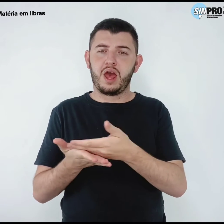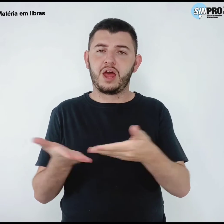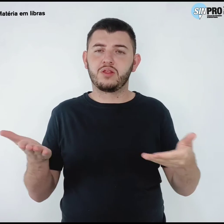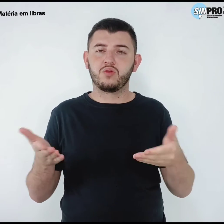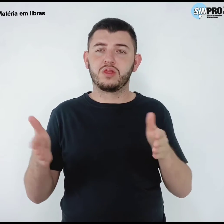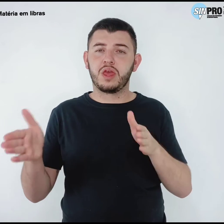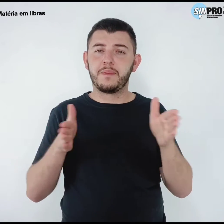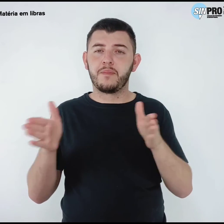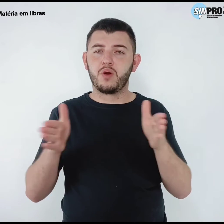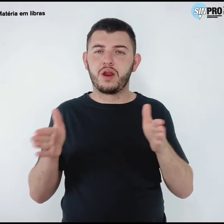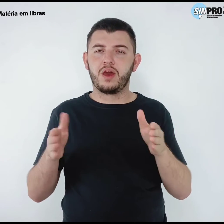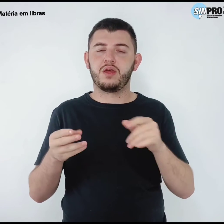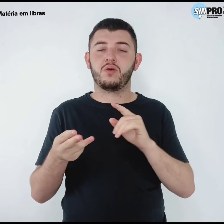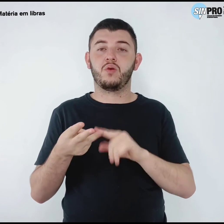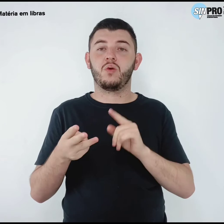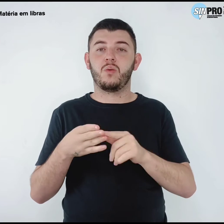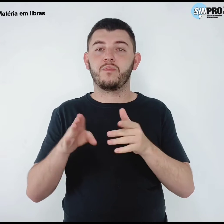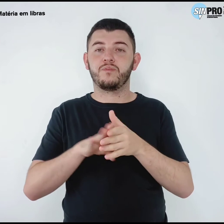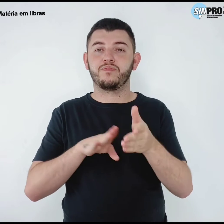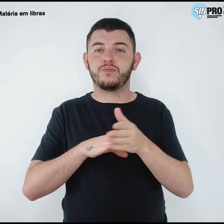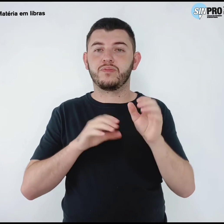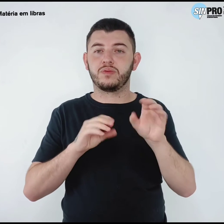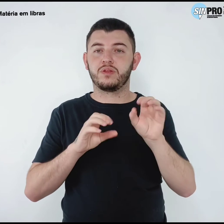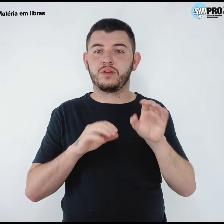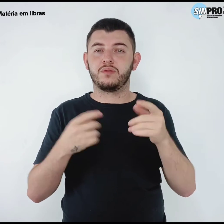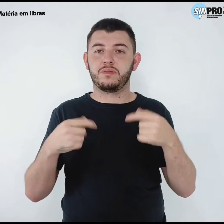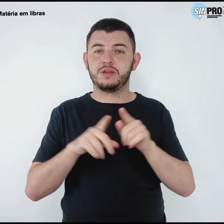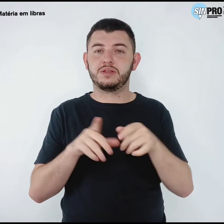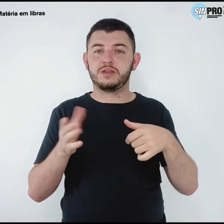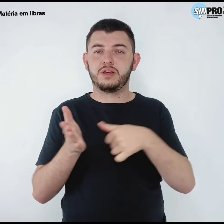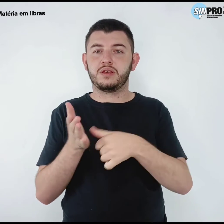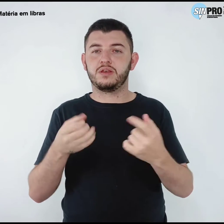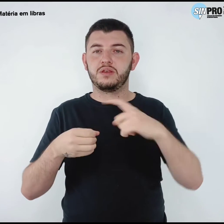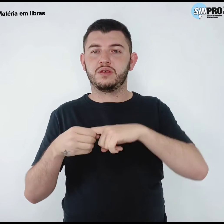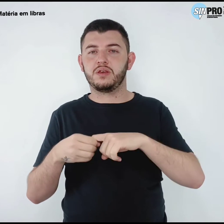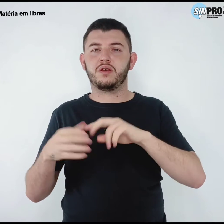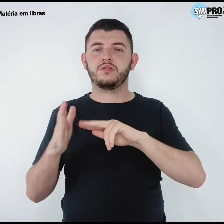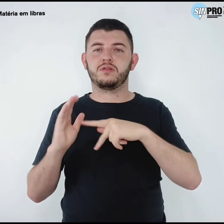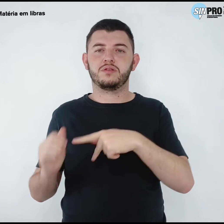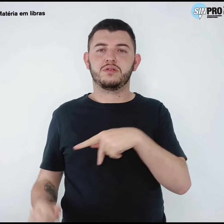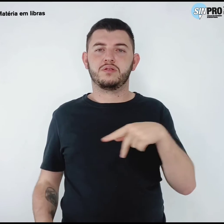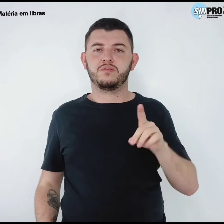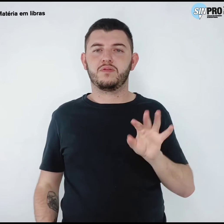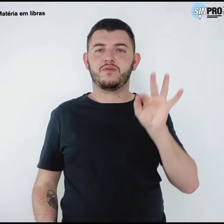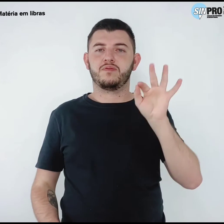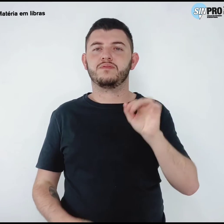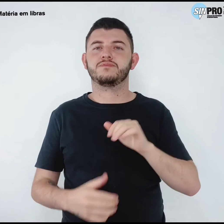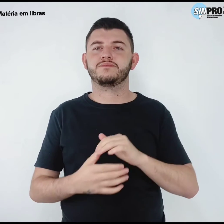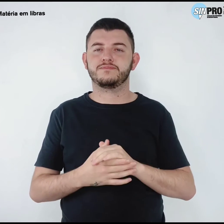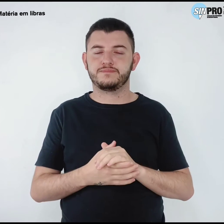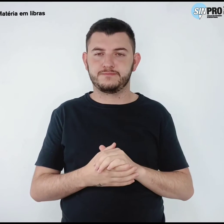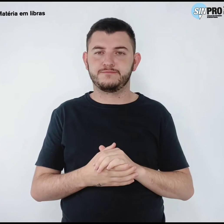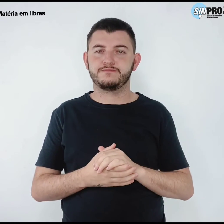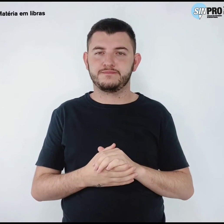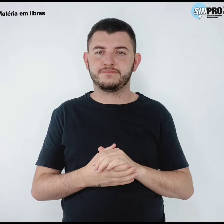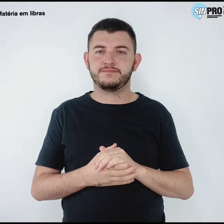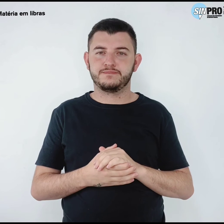desde que sejam sindicalizados junto ao sindicato dos professores no Distrito Federal.